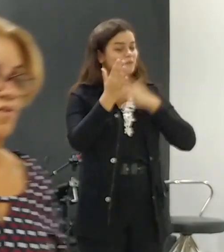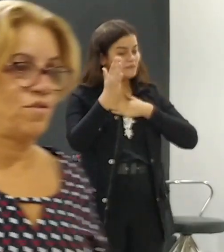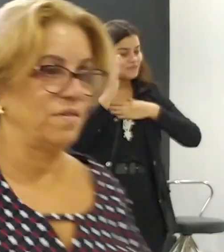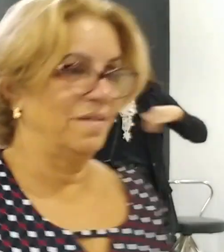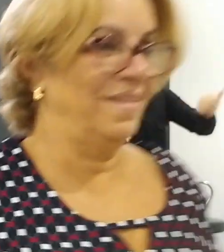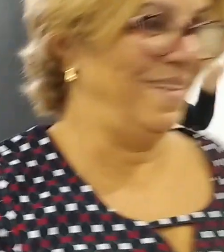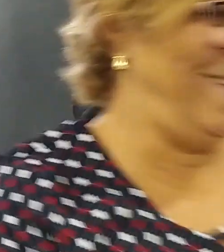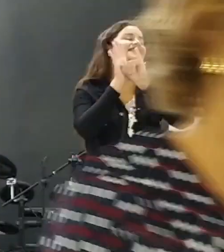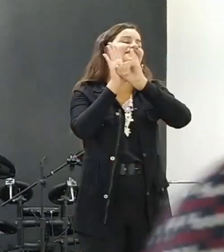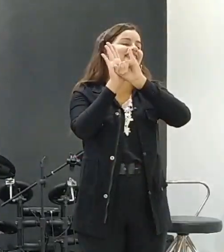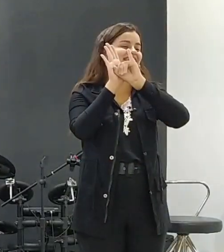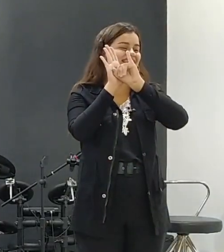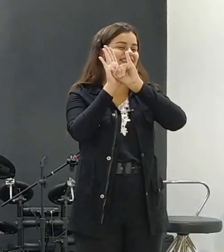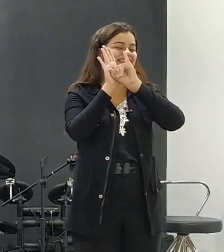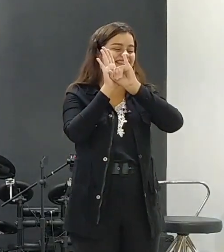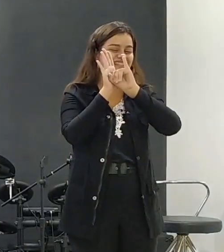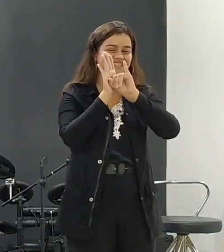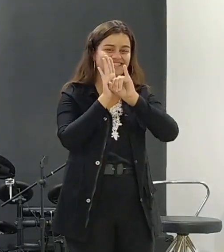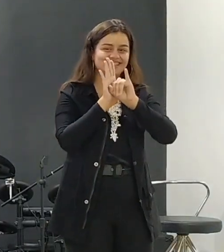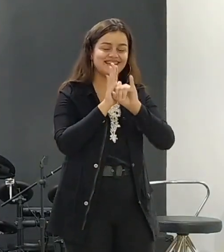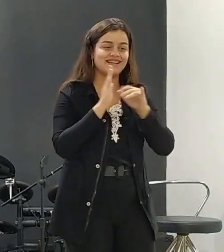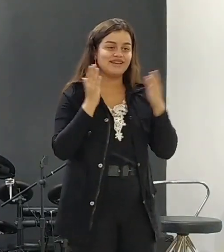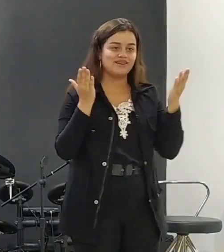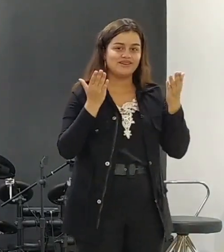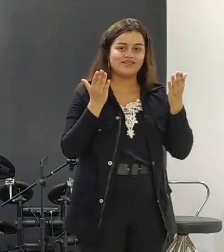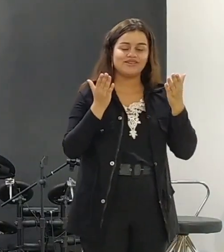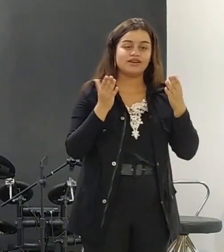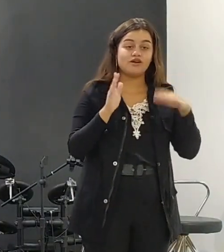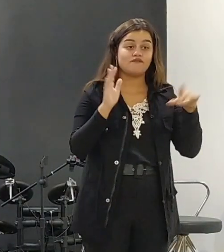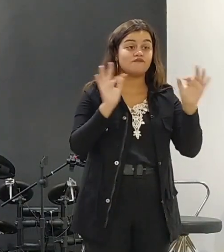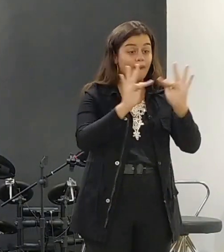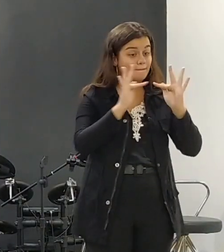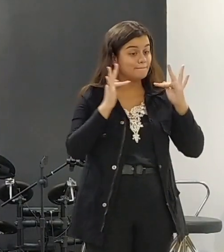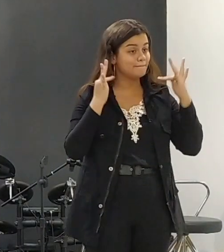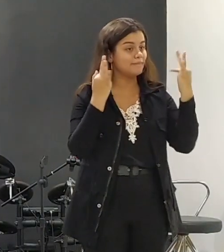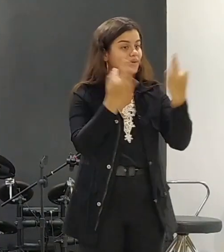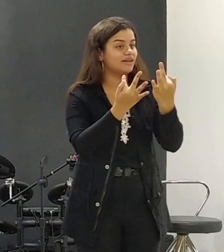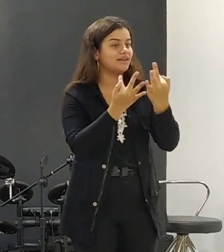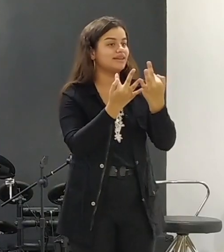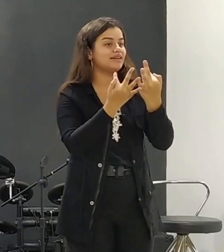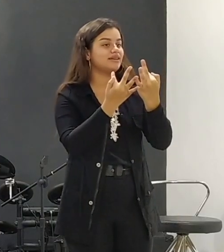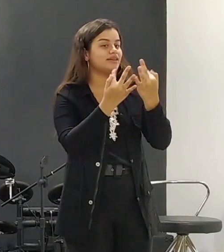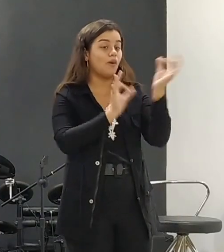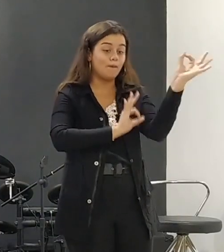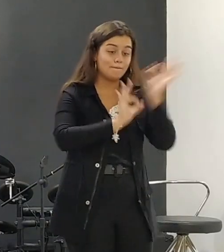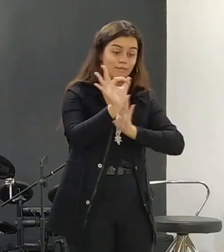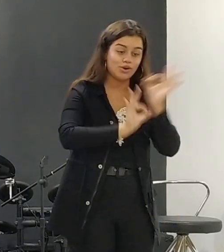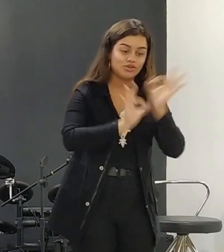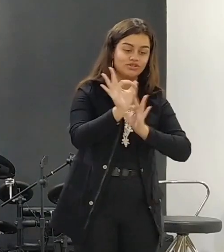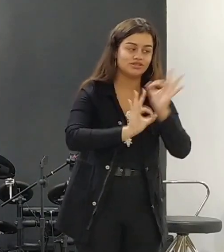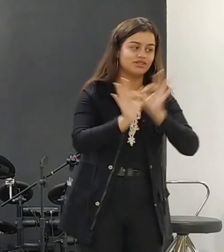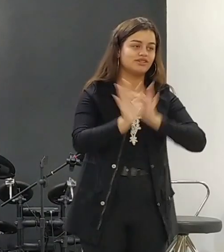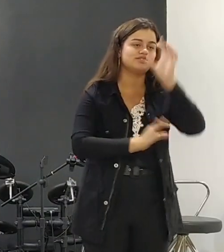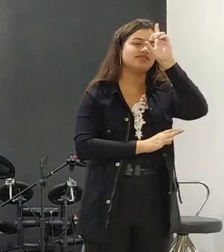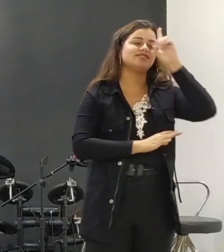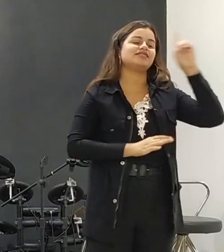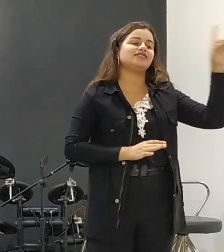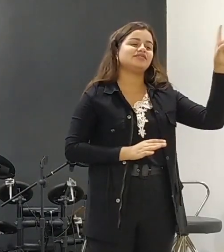minha identidade. Agora diga assim: família, projeto de Deus.